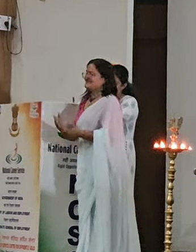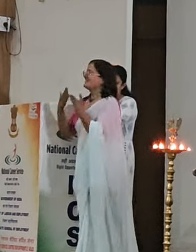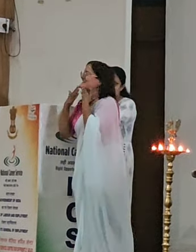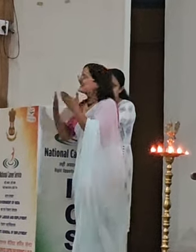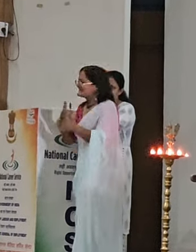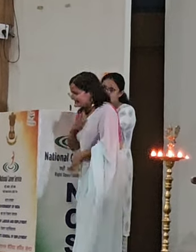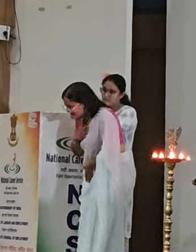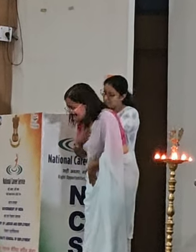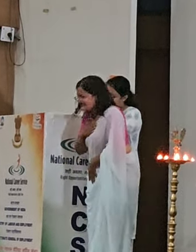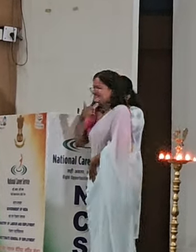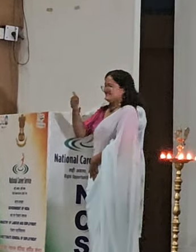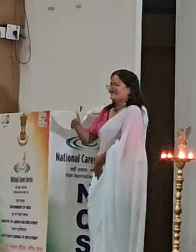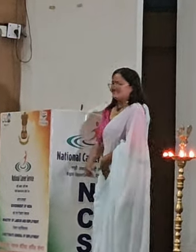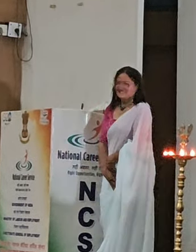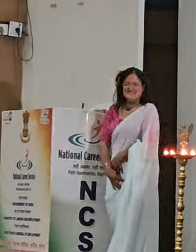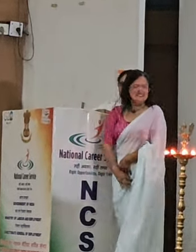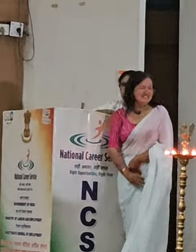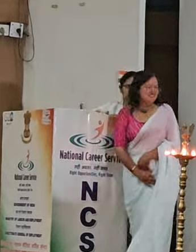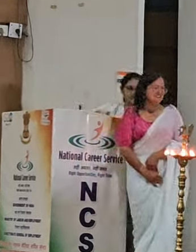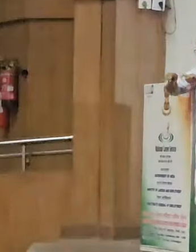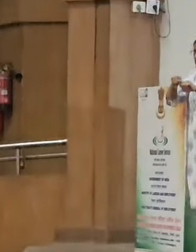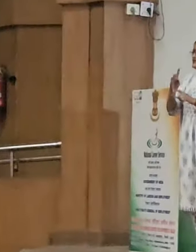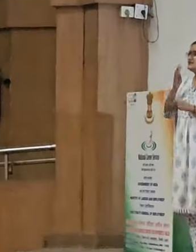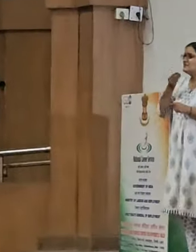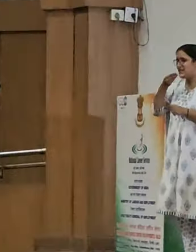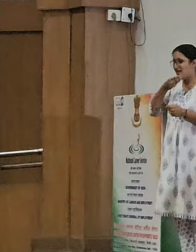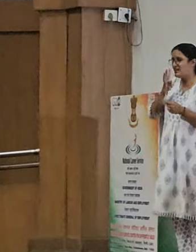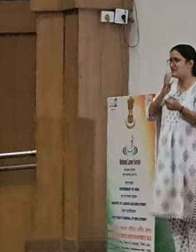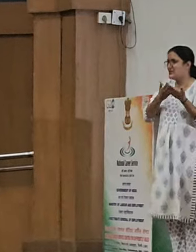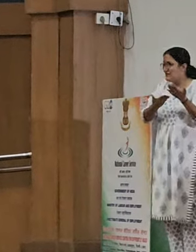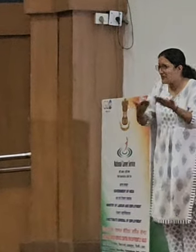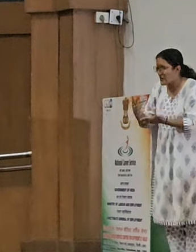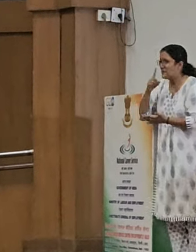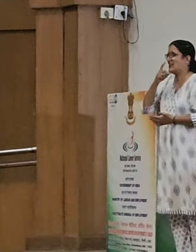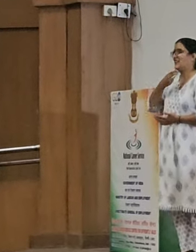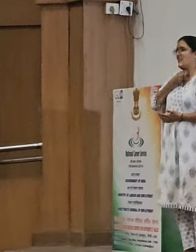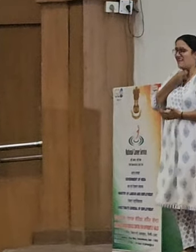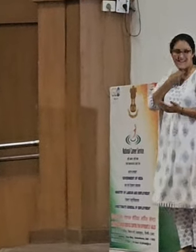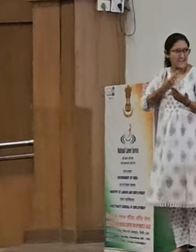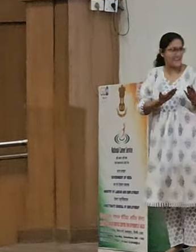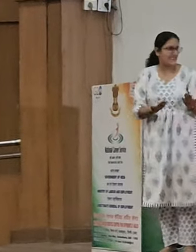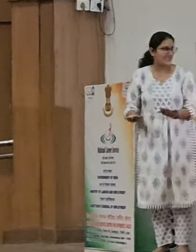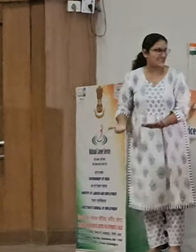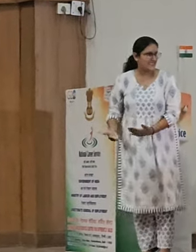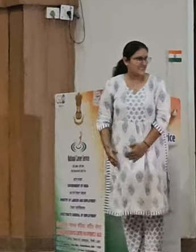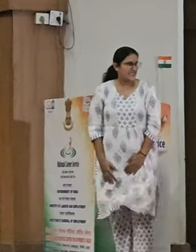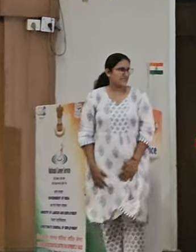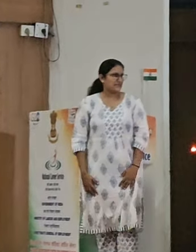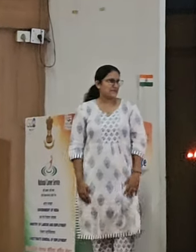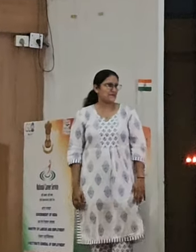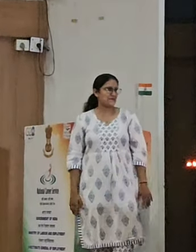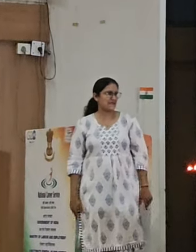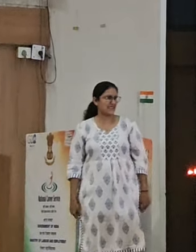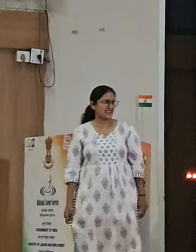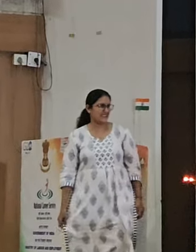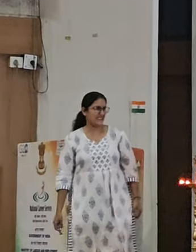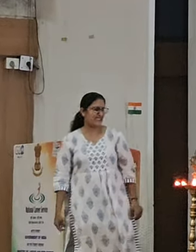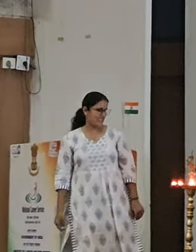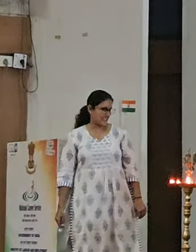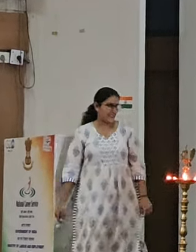लिए भी बहुत नहीं है, बट स्टिल यहाँ पे आए आप लोग। तो देश की वुमेन कमेटी जो मेंबर है हमारी दिस इज रीना जैन जी का मैं